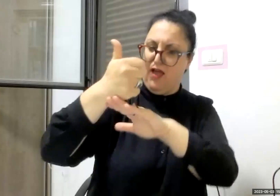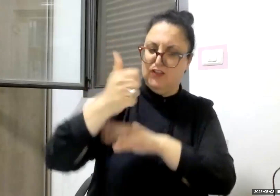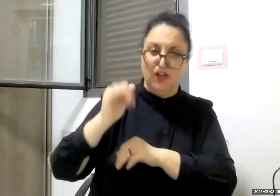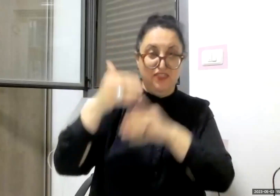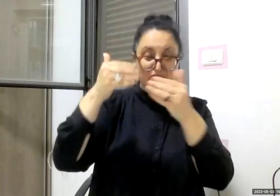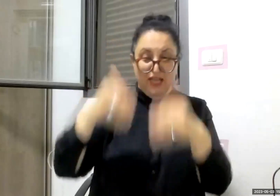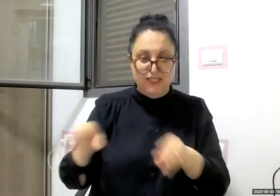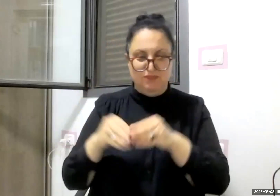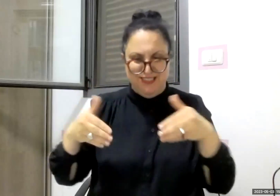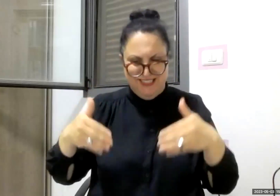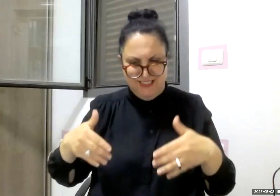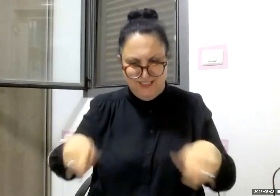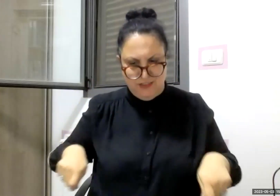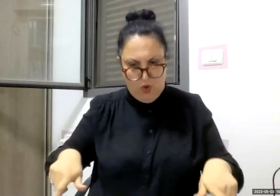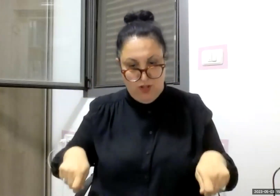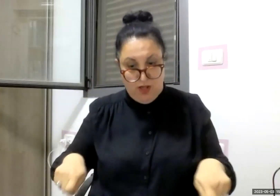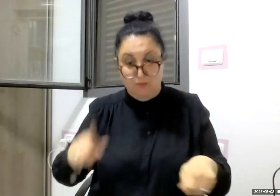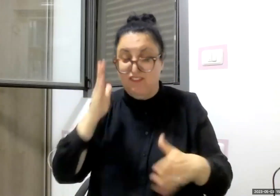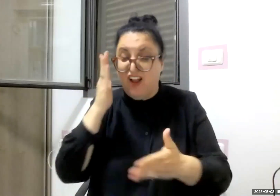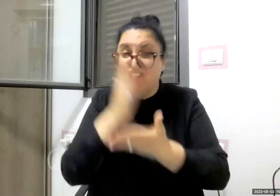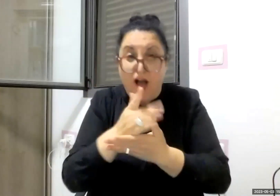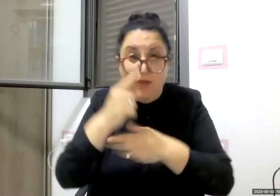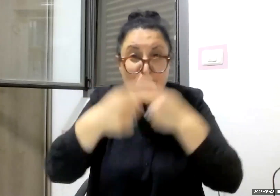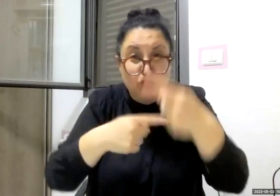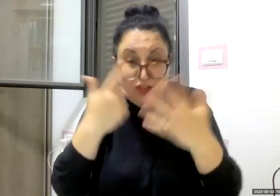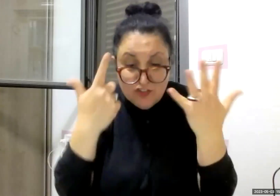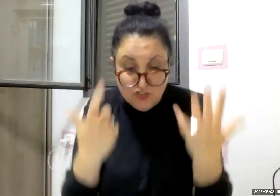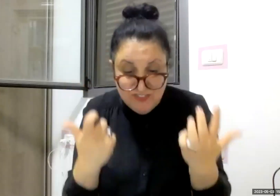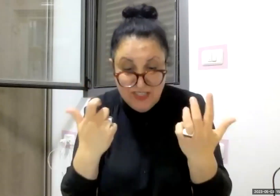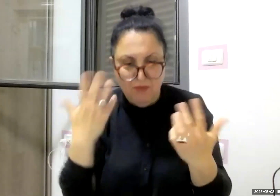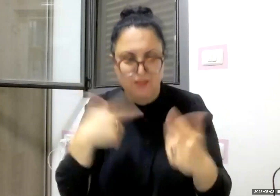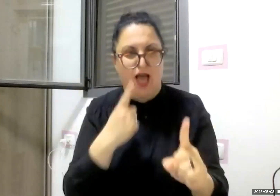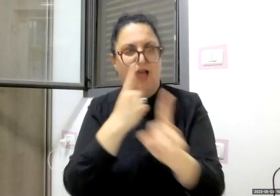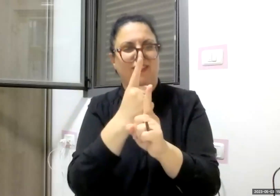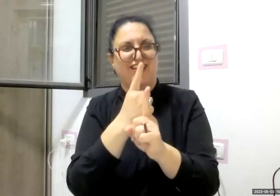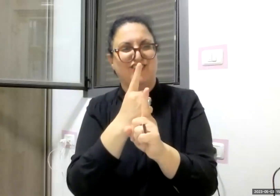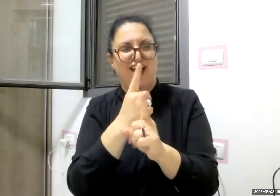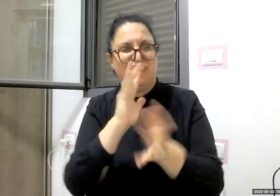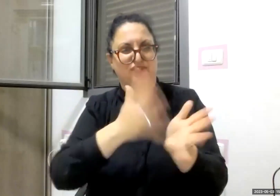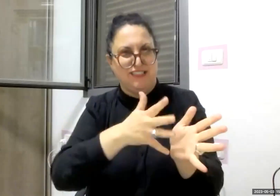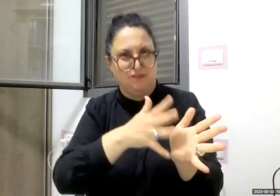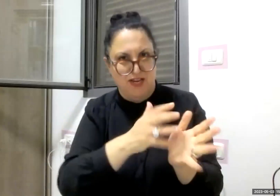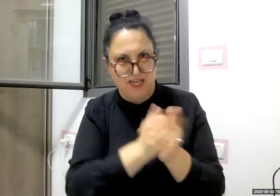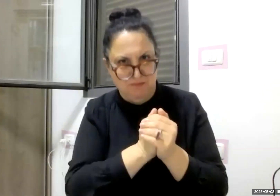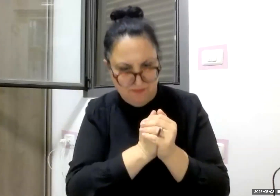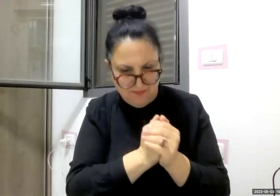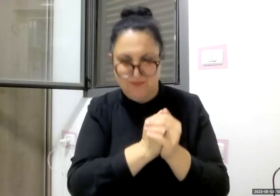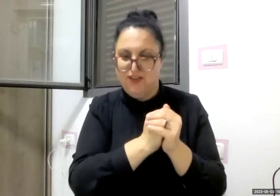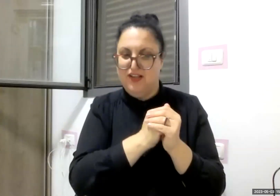יש הנהגה של נכים עם כיסאות גלגלים וכבר בשנות ה-70 הייתה הנגשה לשפת סימנים